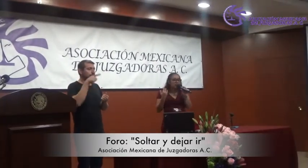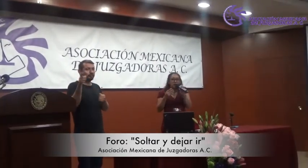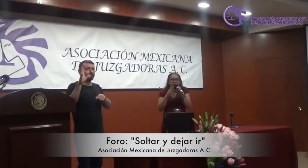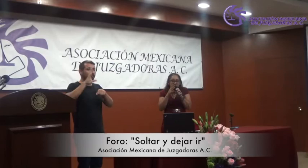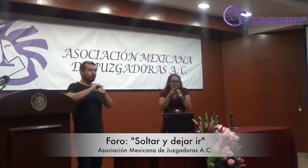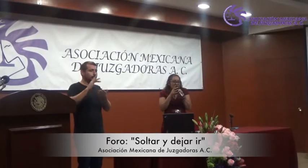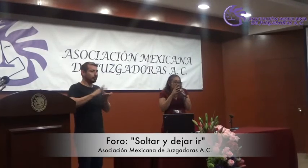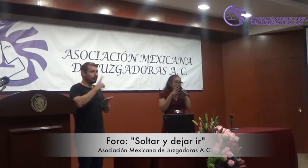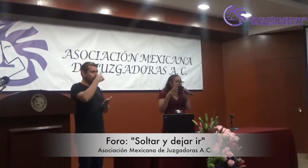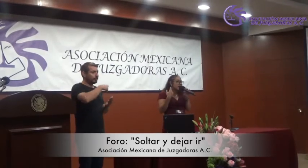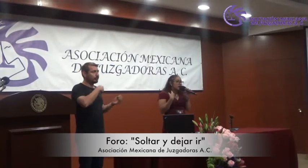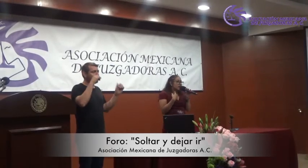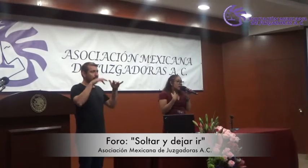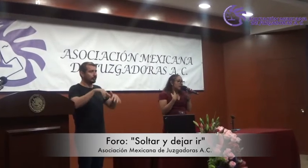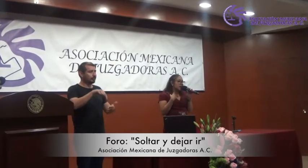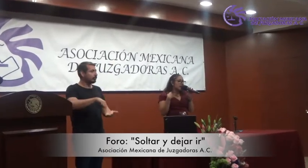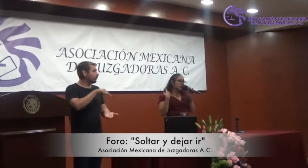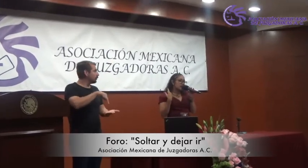lugar y a la magistrada